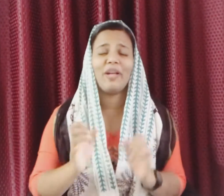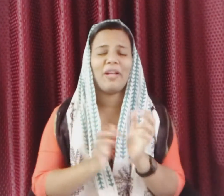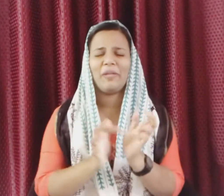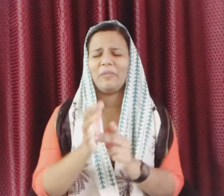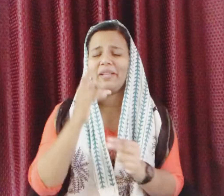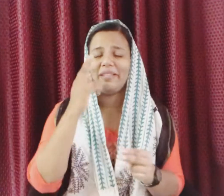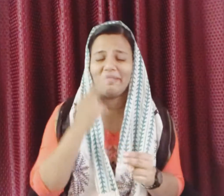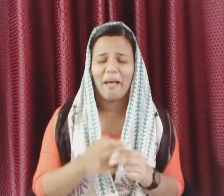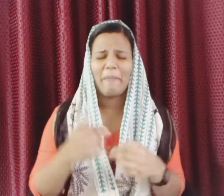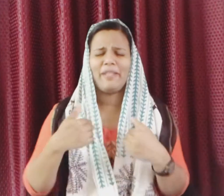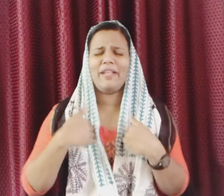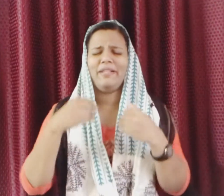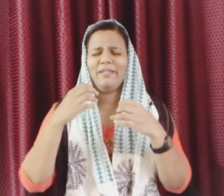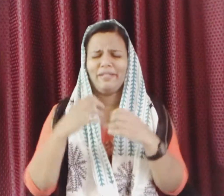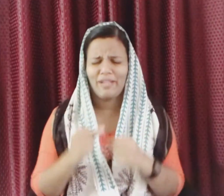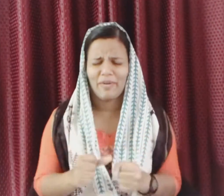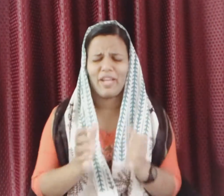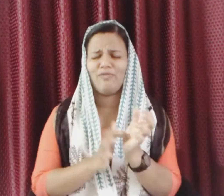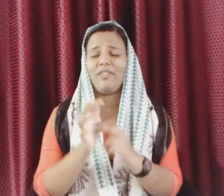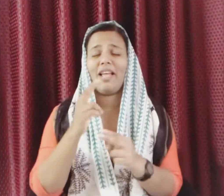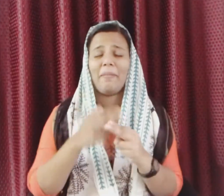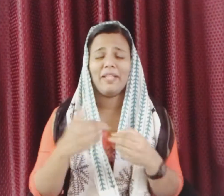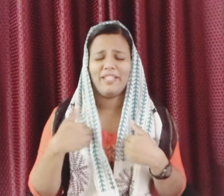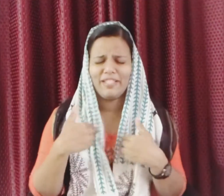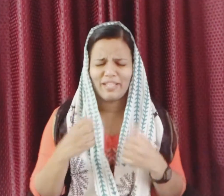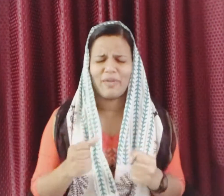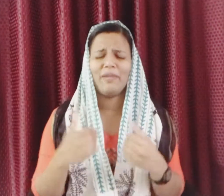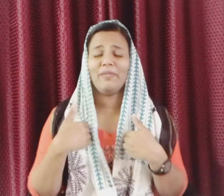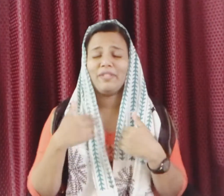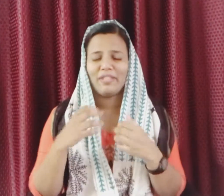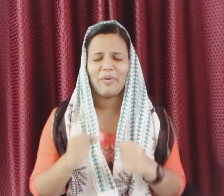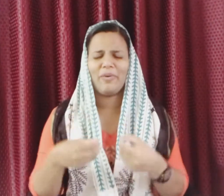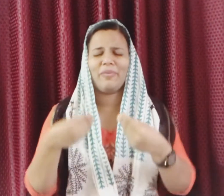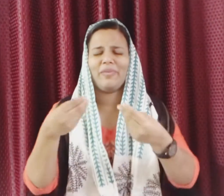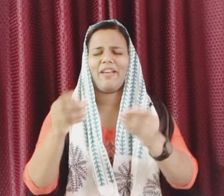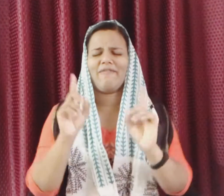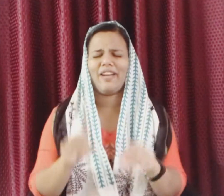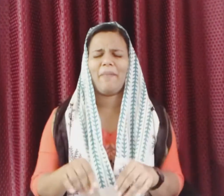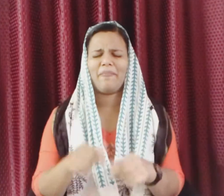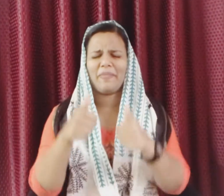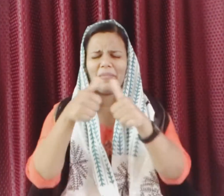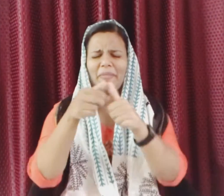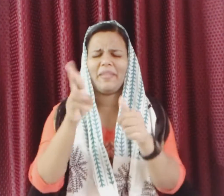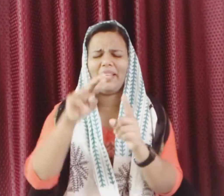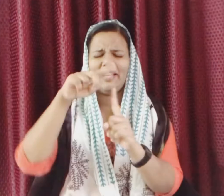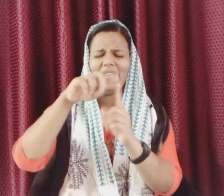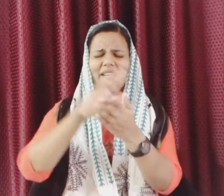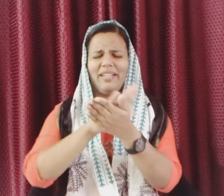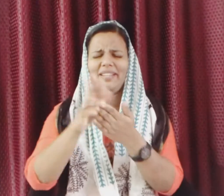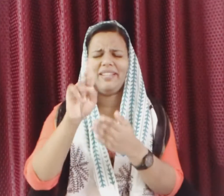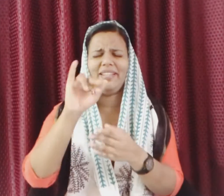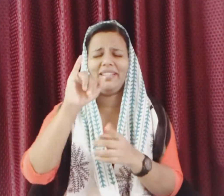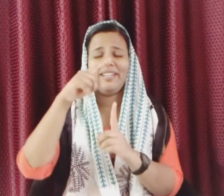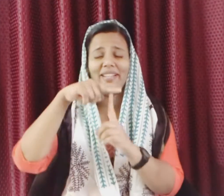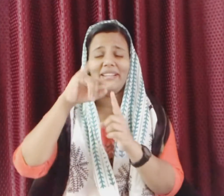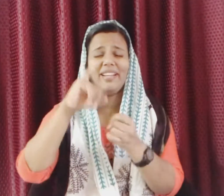യേശു ക്രിസ്തുവിൻ്റെ നാമത്തിൽ സൗഖ്യം പ്രാപിക്കട്ടെ, സൗഖ്യം പ്രാപിക്കട്ടെ, സൗഖ്യം പ്രാപിക്കട്ടെ. പ്രത്യേകിച്ച് ആർത്രൈറ്റിസ് യേശുവിൻ്റെ നാമത്തിൽ